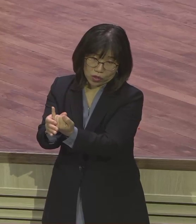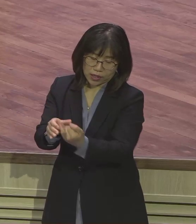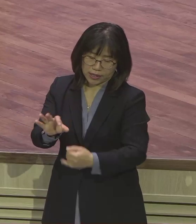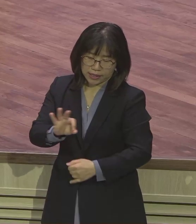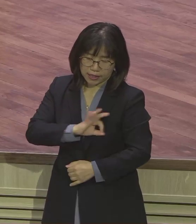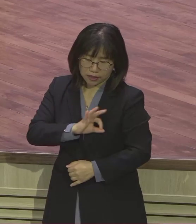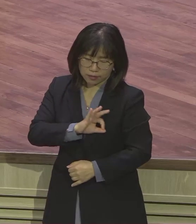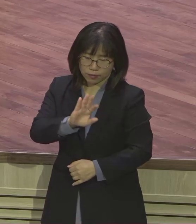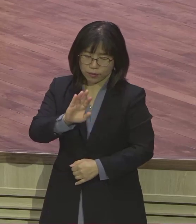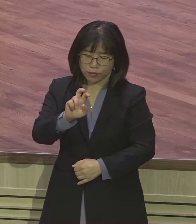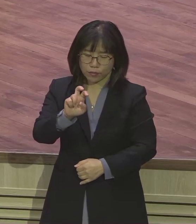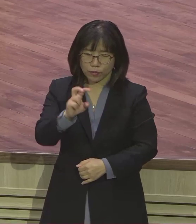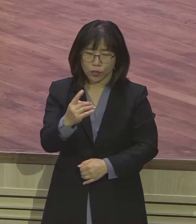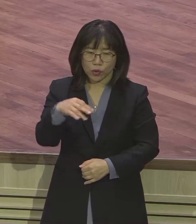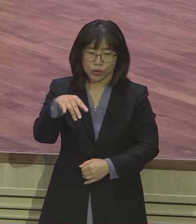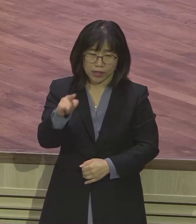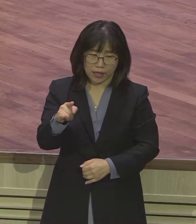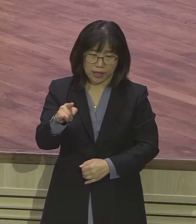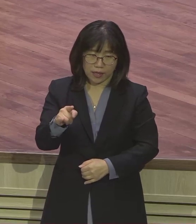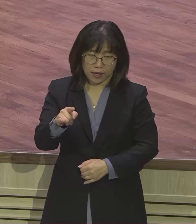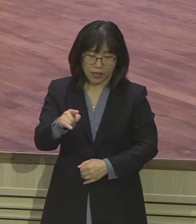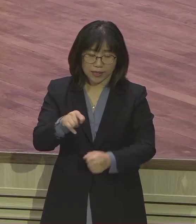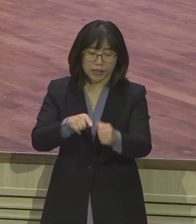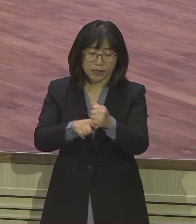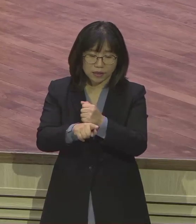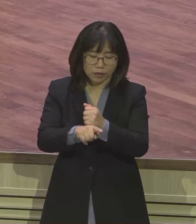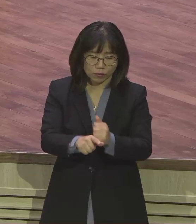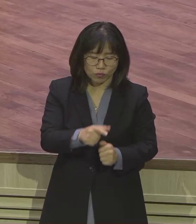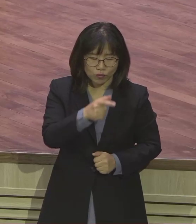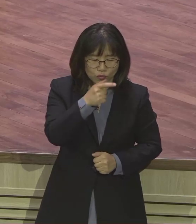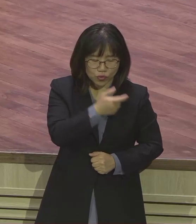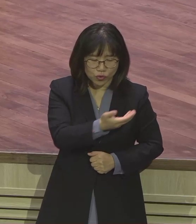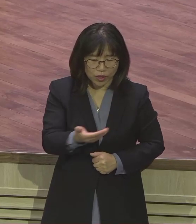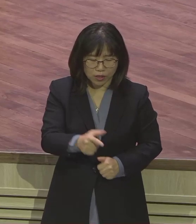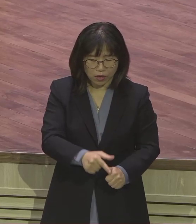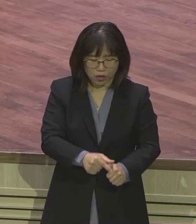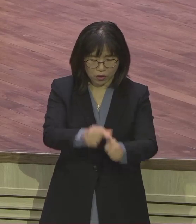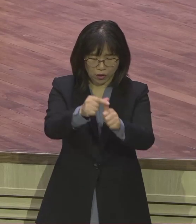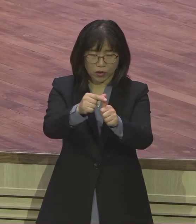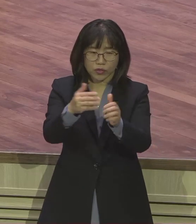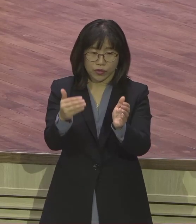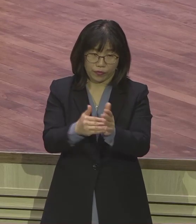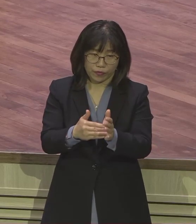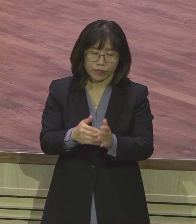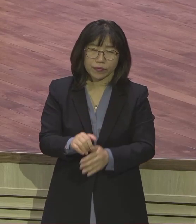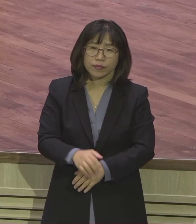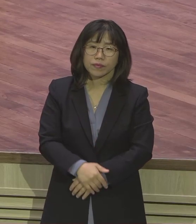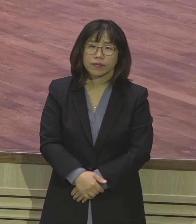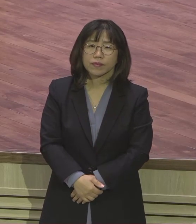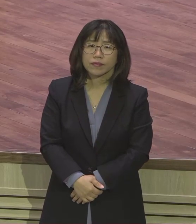모든 것이 뭐요?